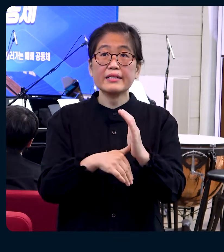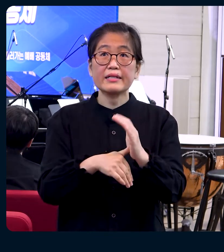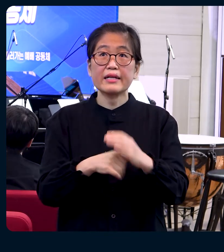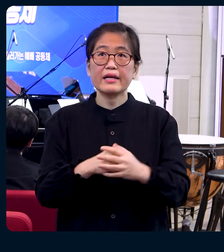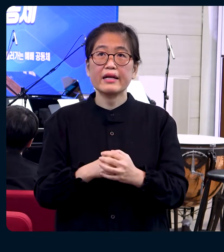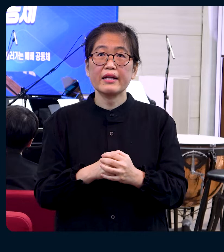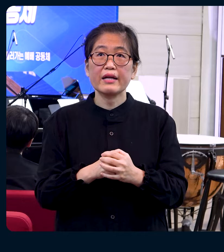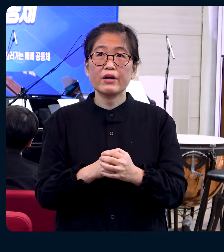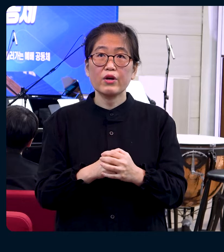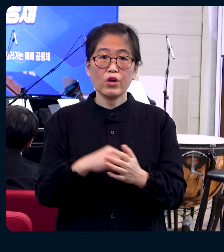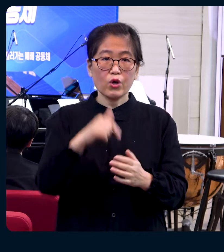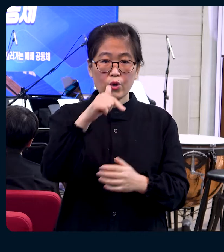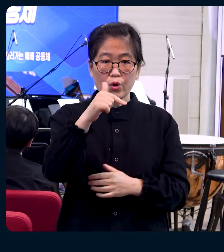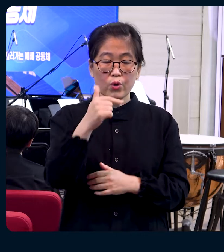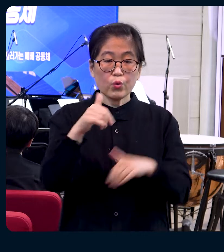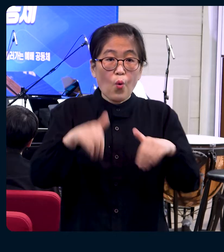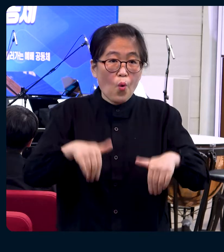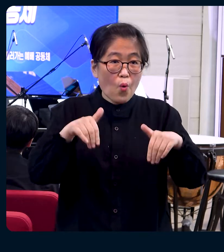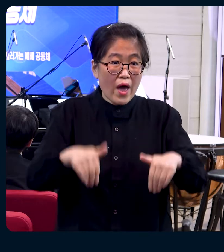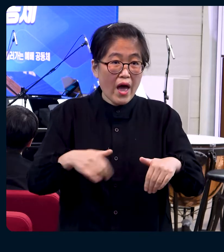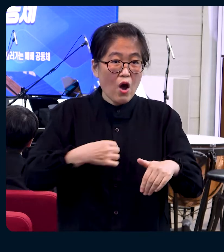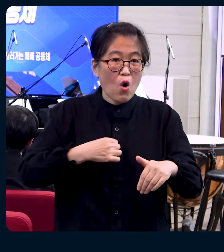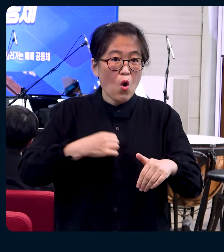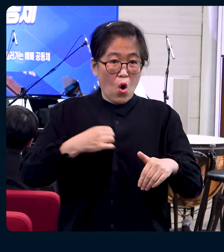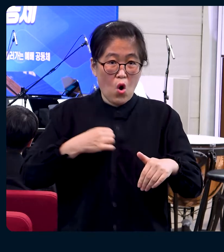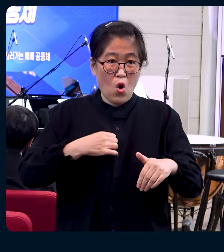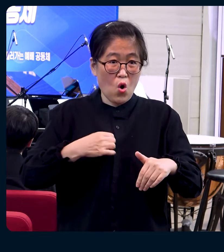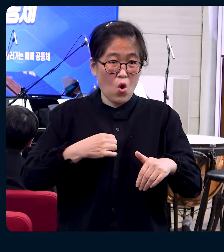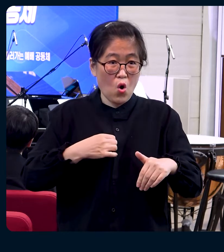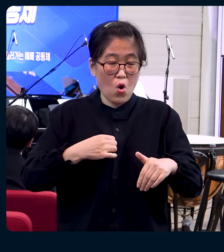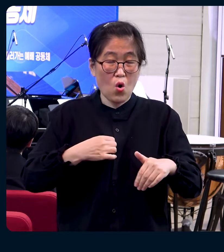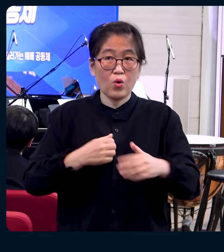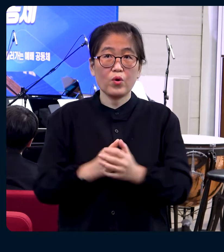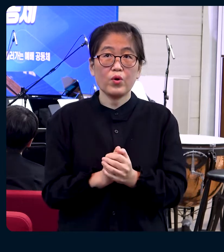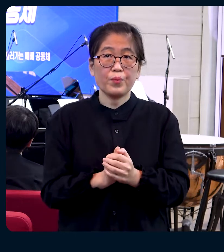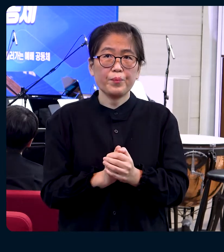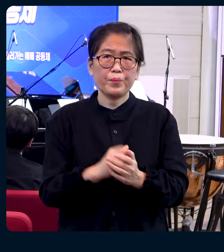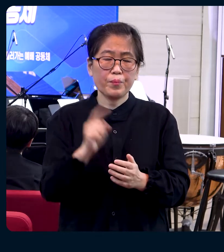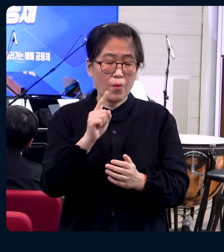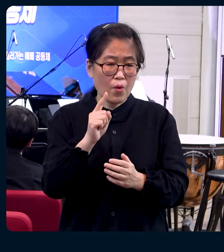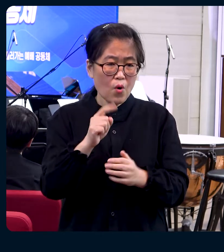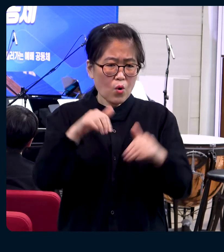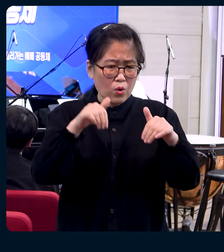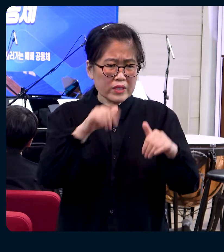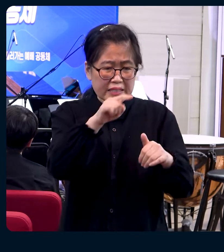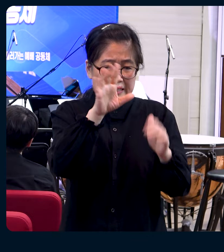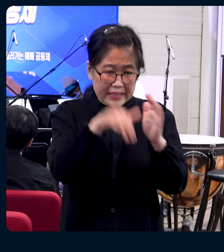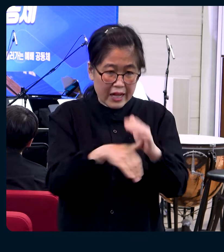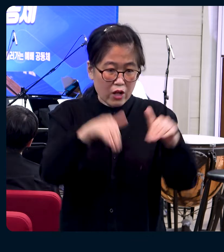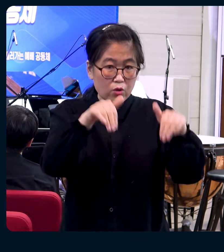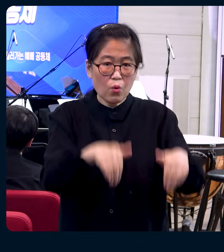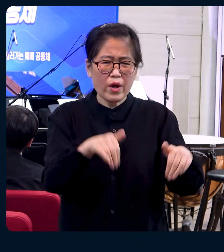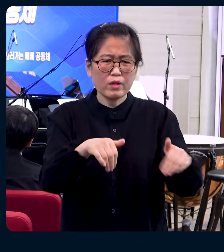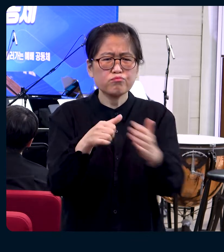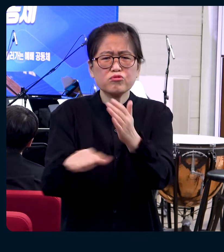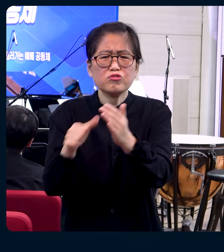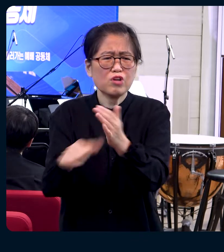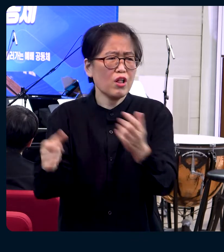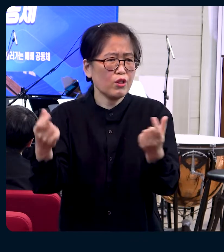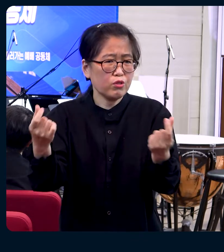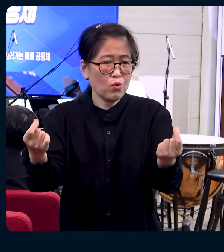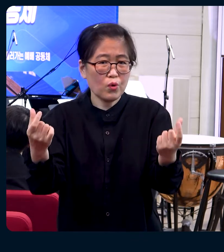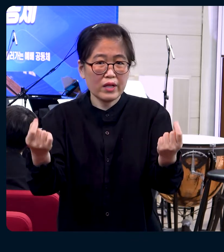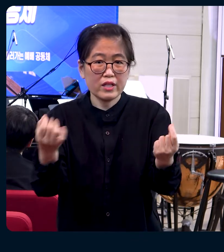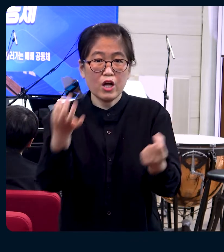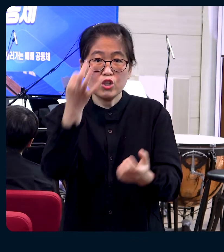모르겠는데 저는 이것을 노예옷이라고 부릅니다. 이 당시에 노예는 사람 취급을 못 받습니다. 그냥 물건입니다.